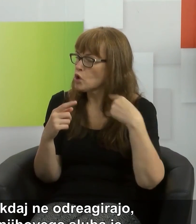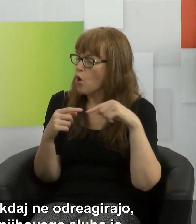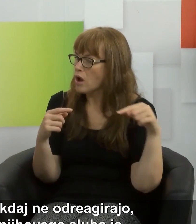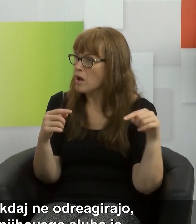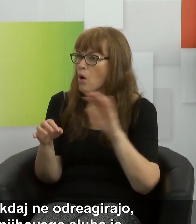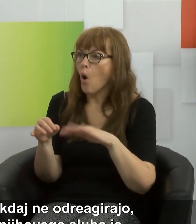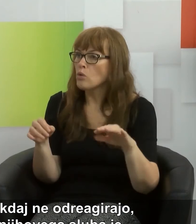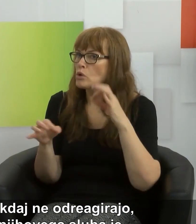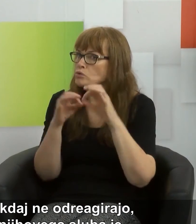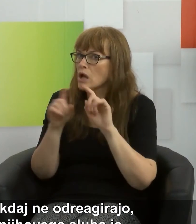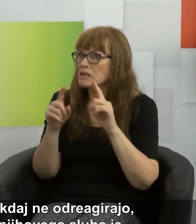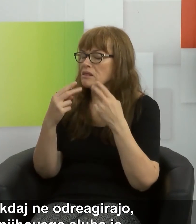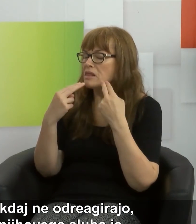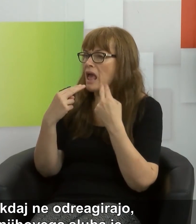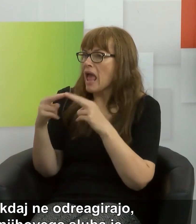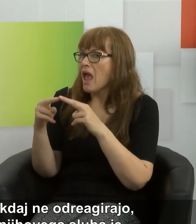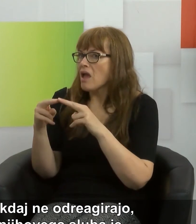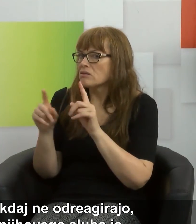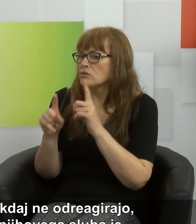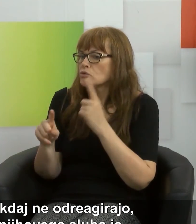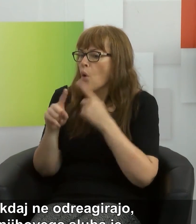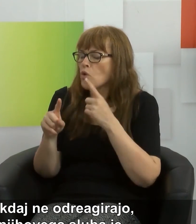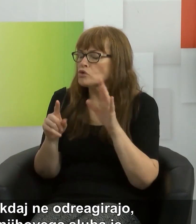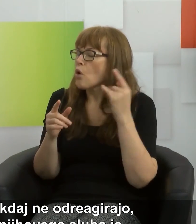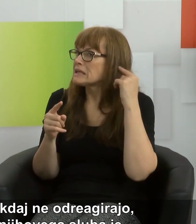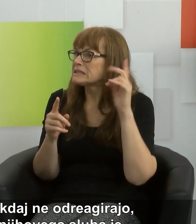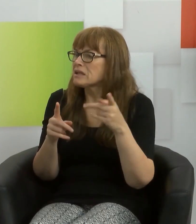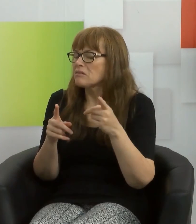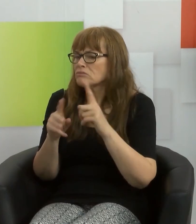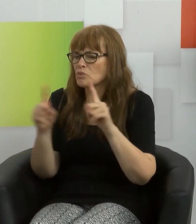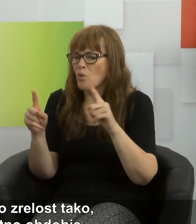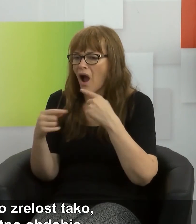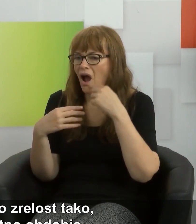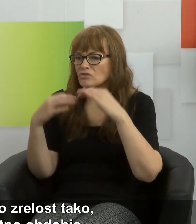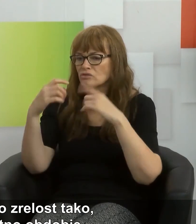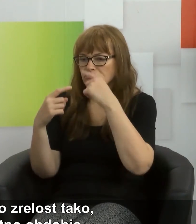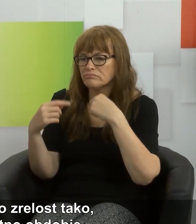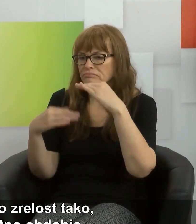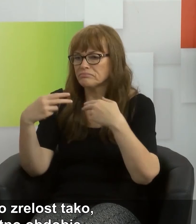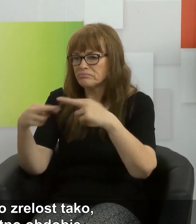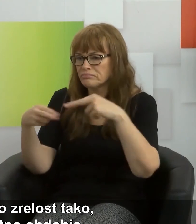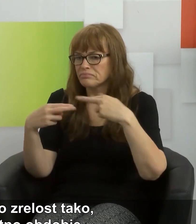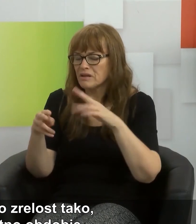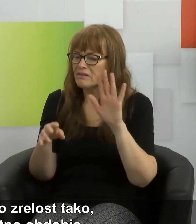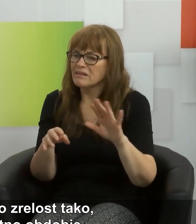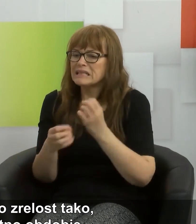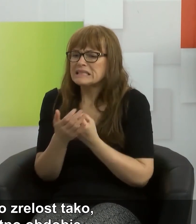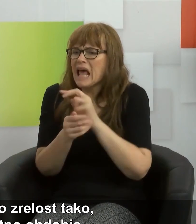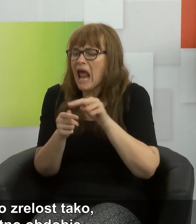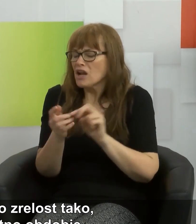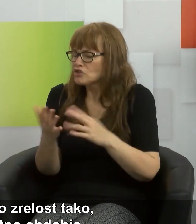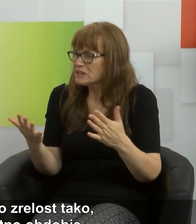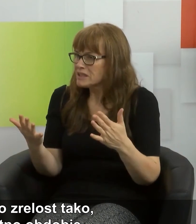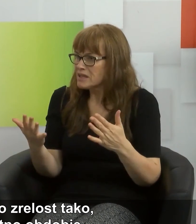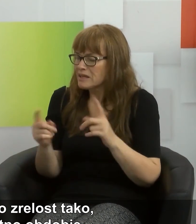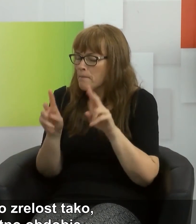ne odreagirajo, kot dejansko stanje njihovega sluha je, glede na njihovo zrelost.